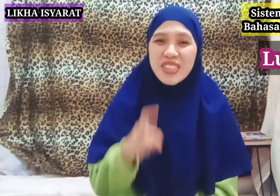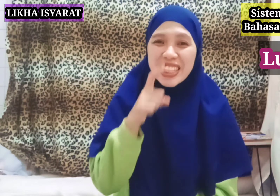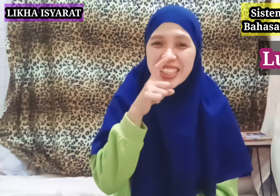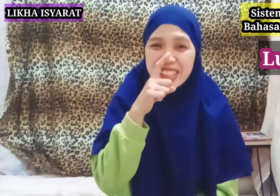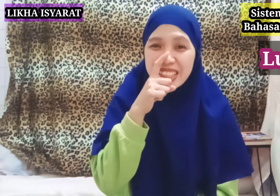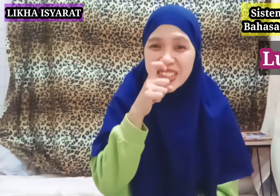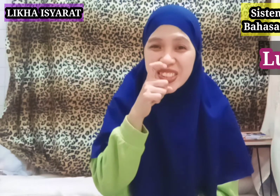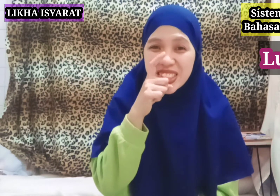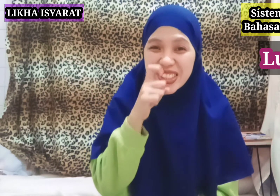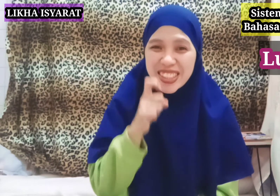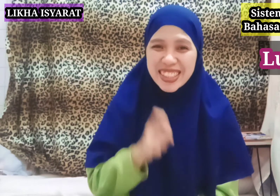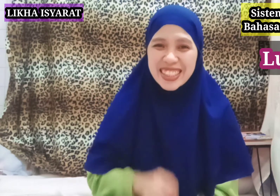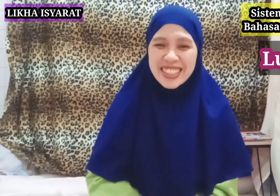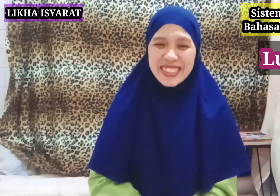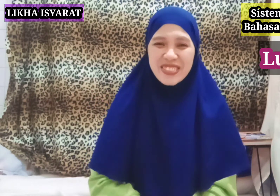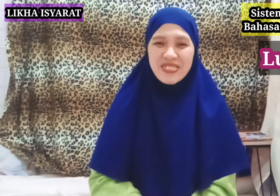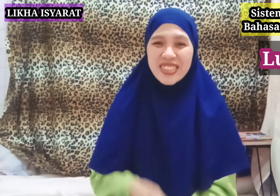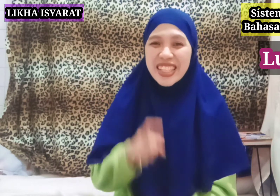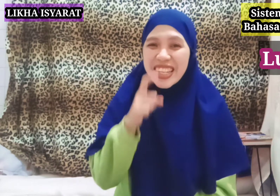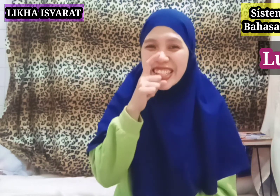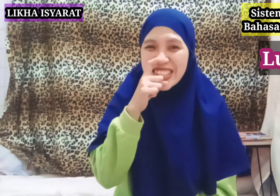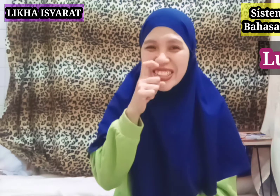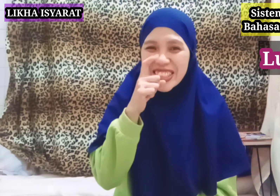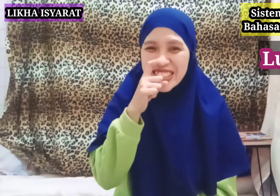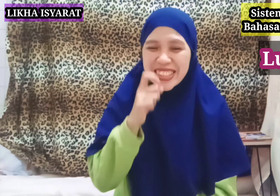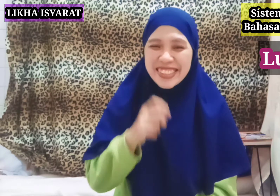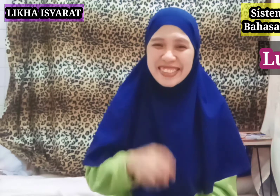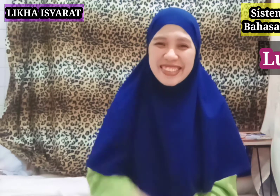begini, lucu gitu. Lucu.